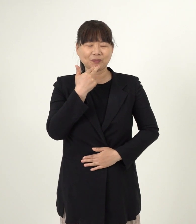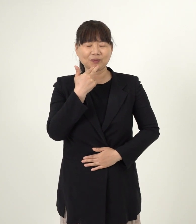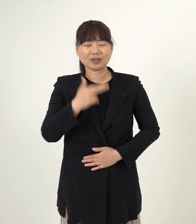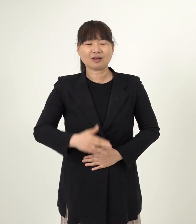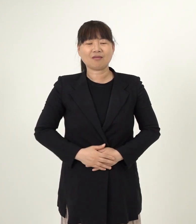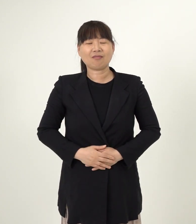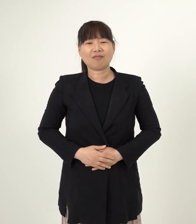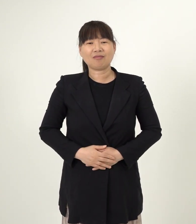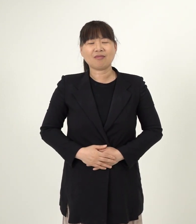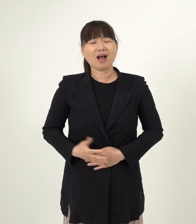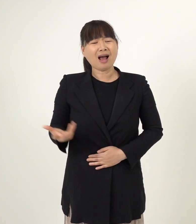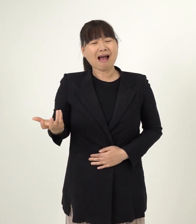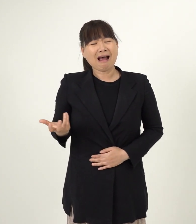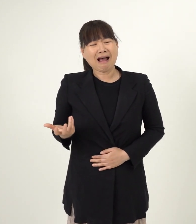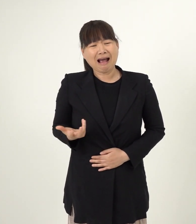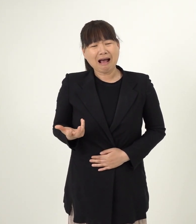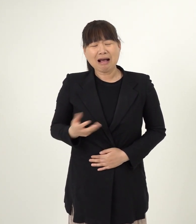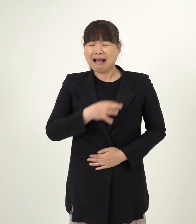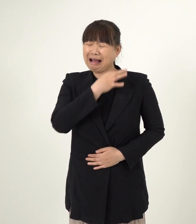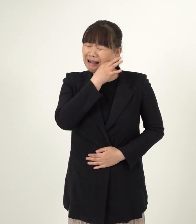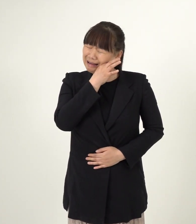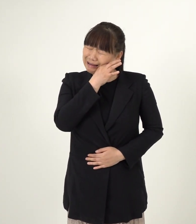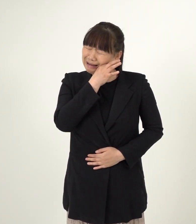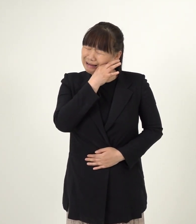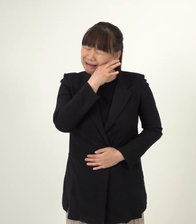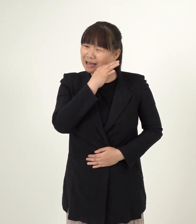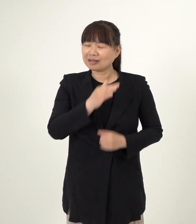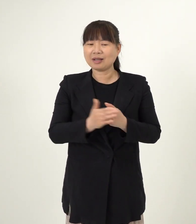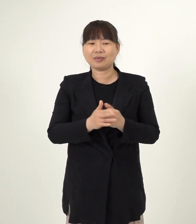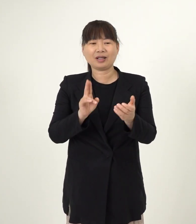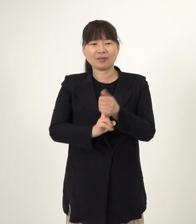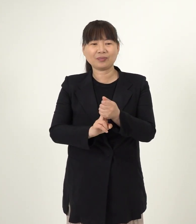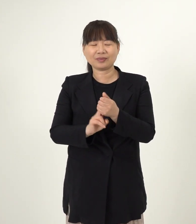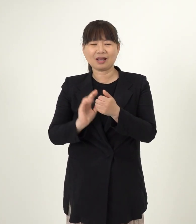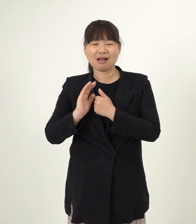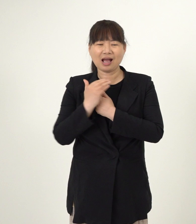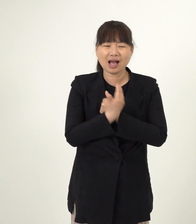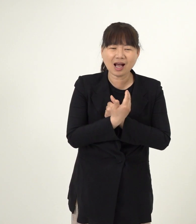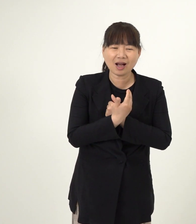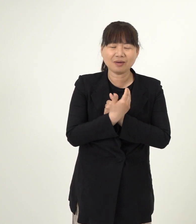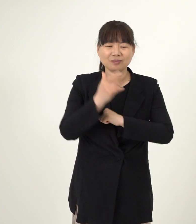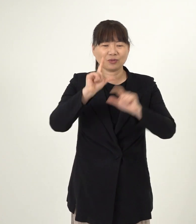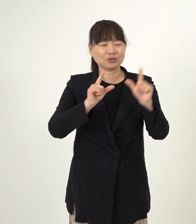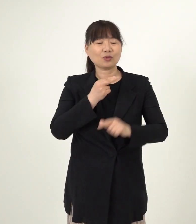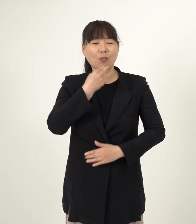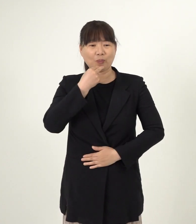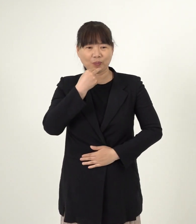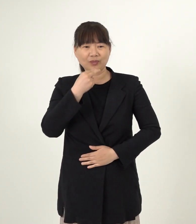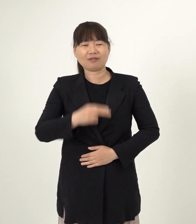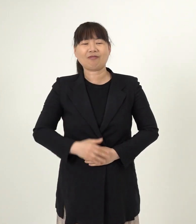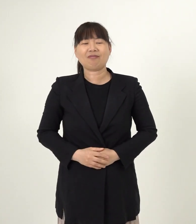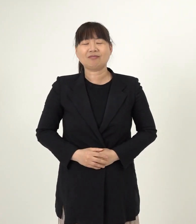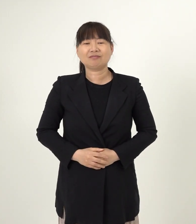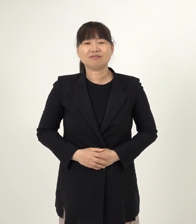아프다고 창피할까 봐 감추고 덮고 하는 위선도 부리지 않고